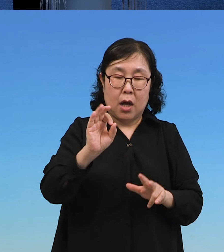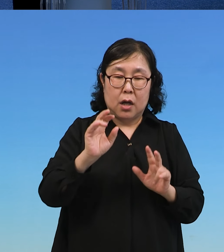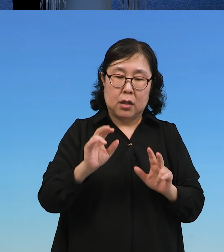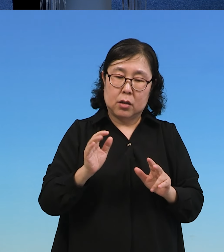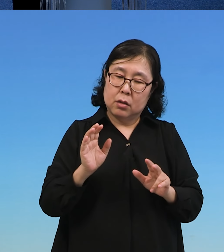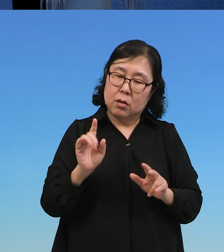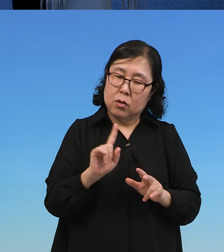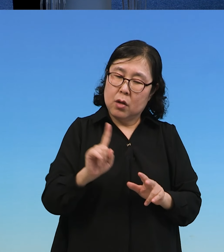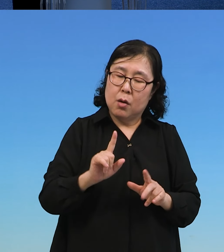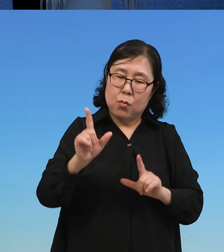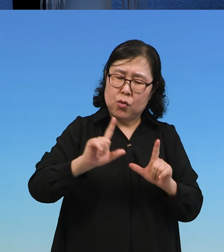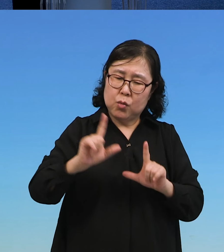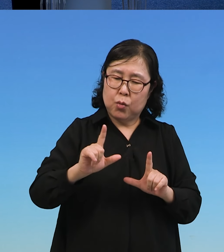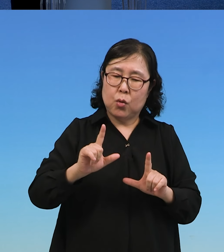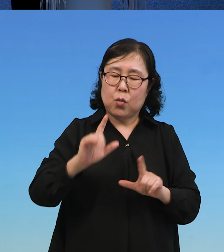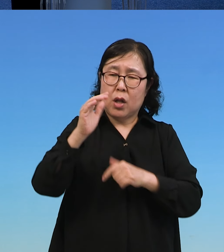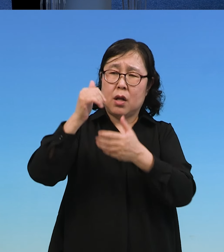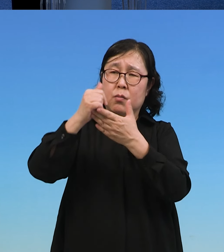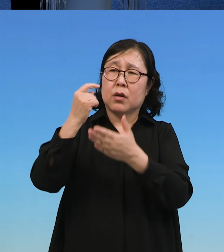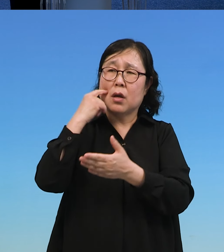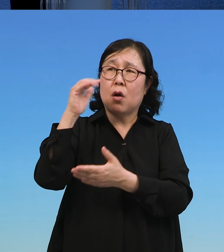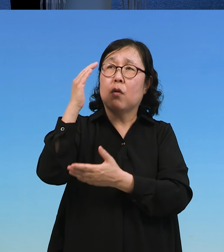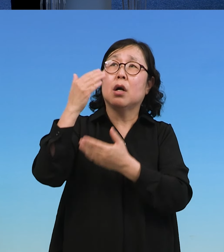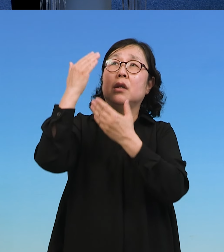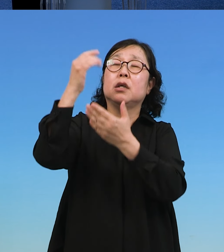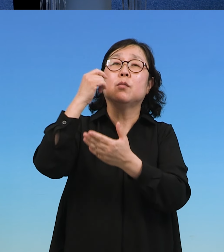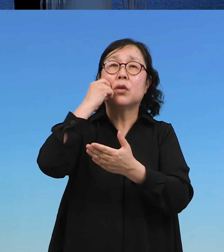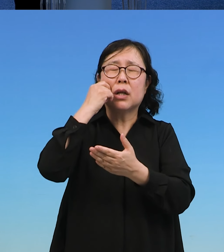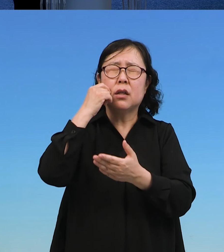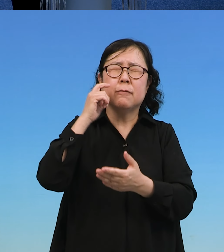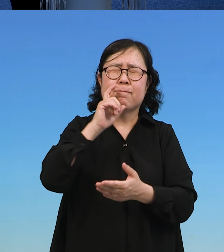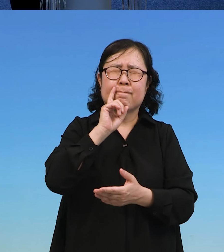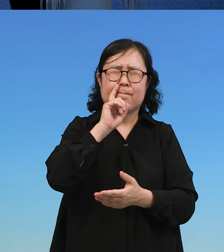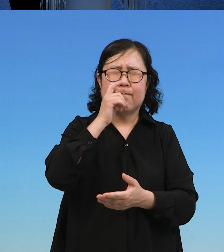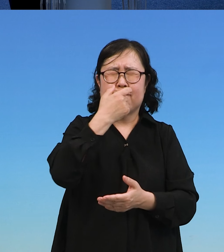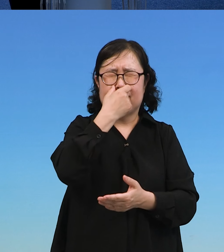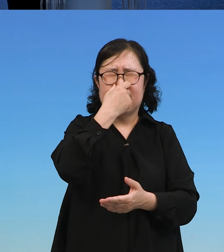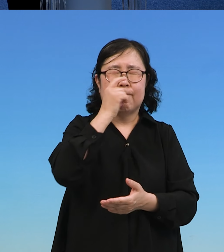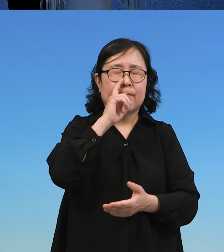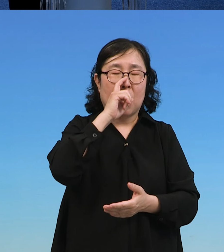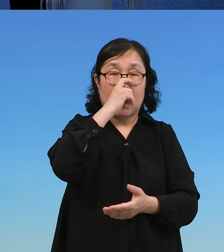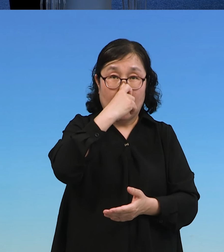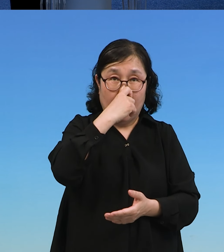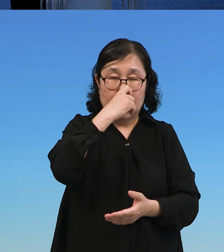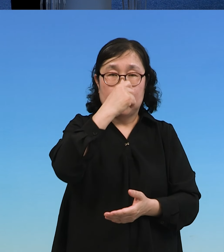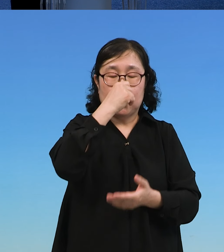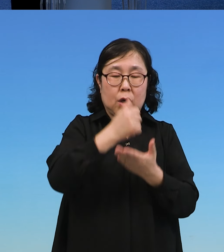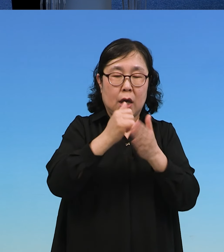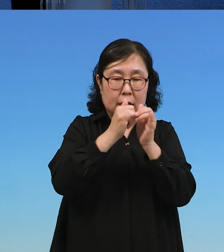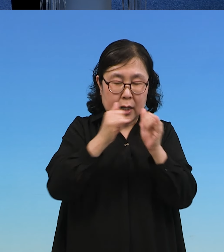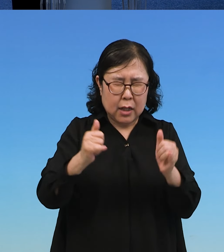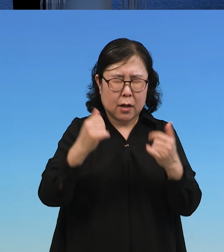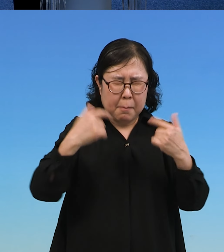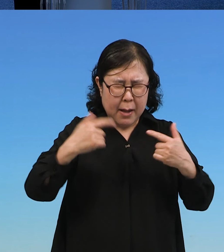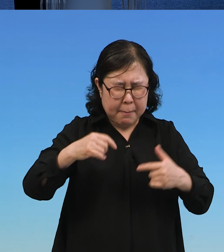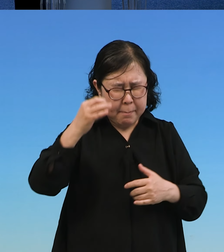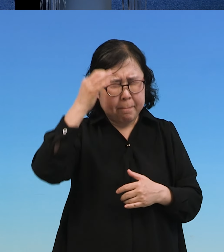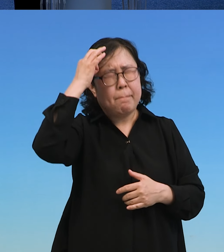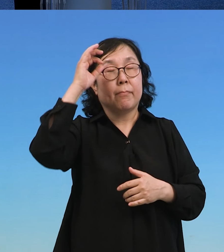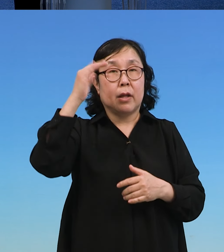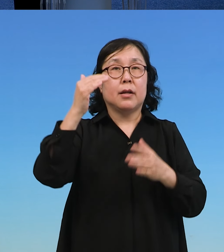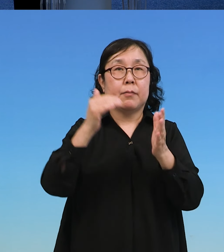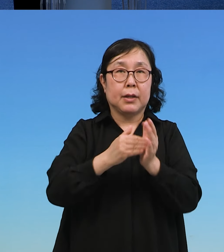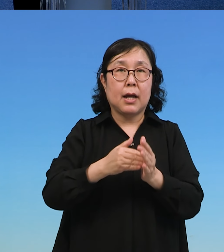영광 돌릴 수 없는 더러운 죄인인 걸 날마다 깨닫게 되었습니다. 어렸을 적 호기로 내 삶을